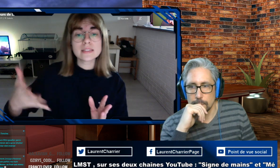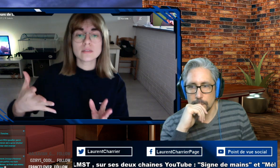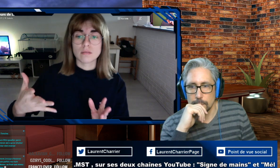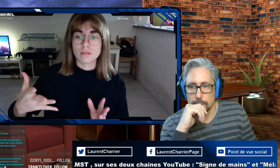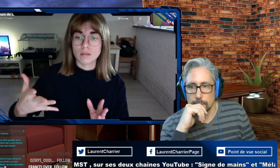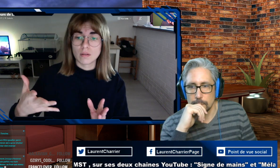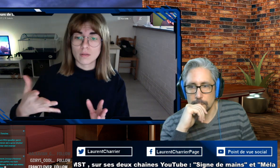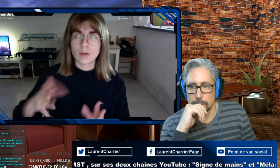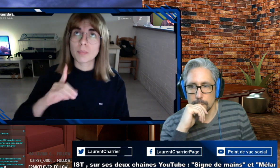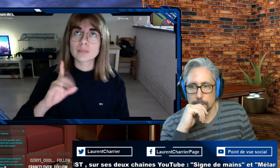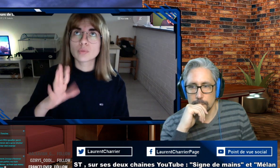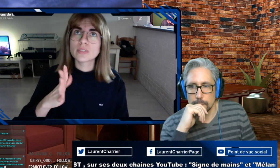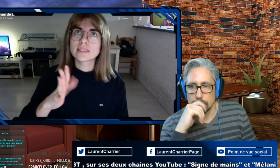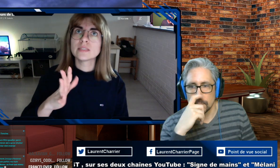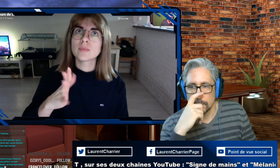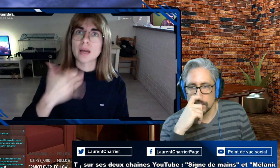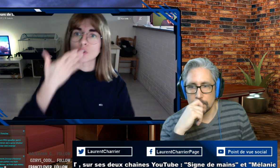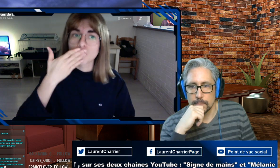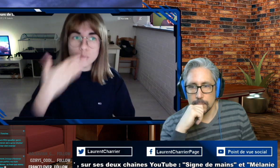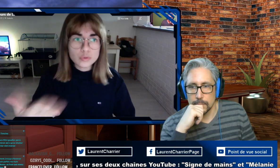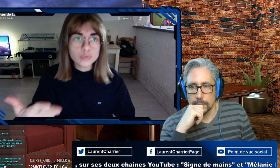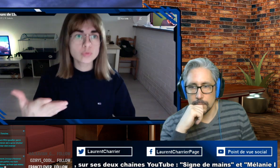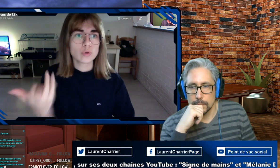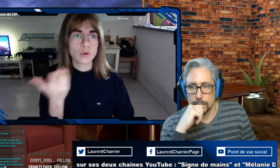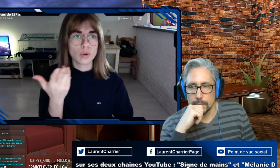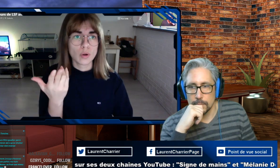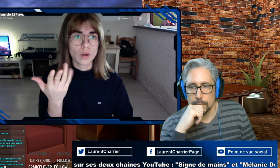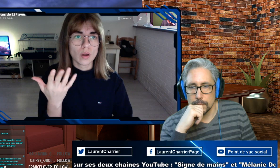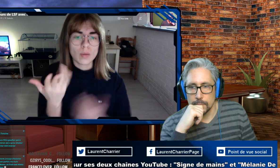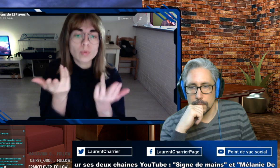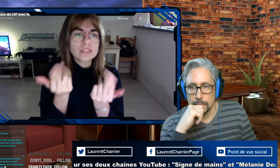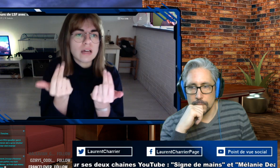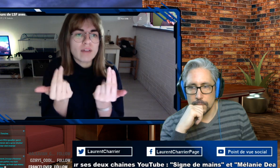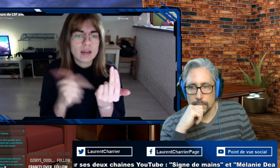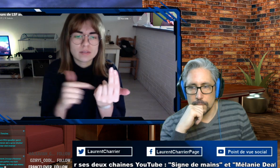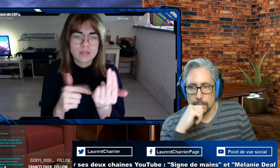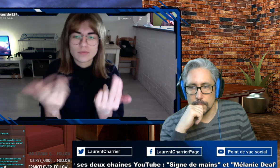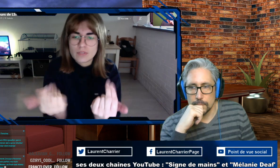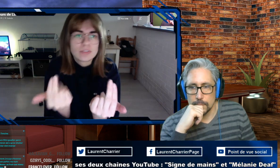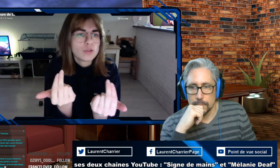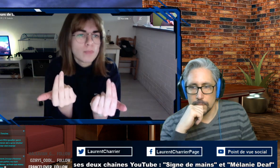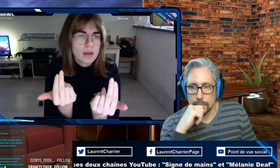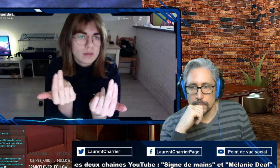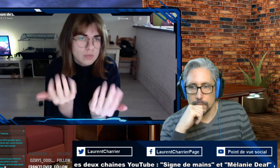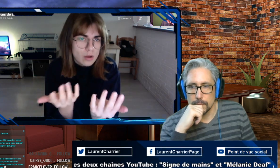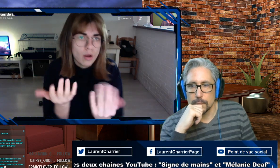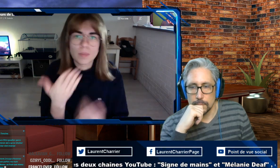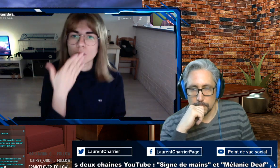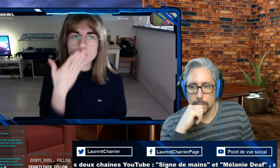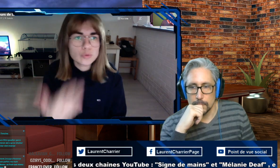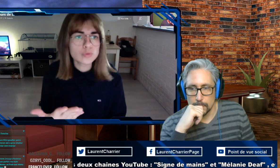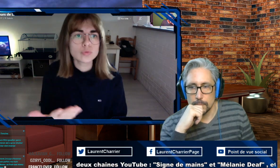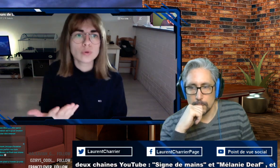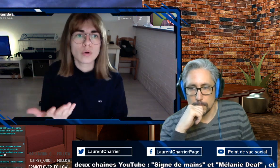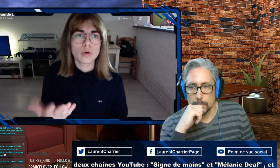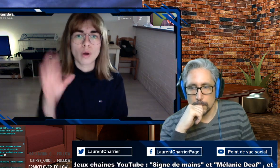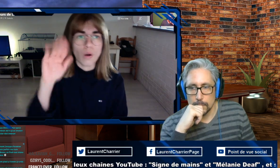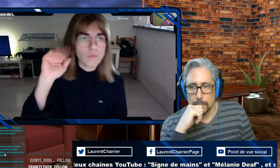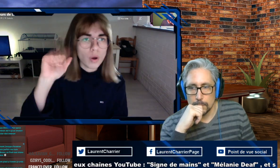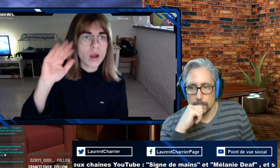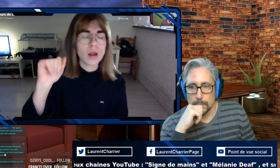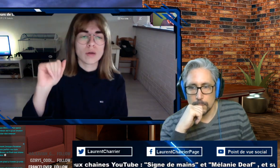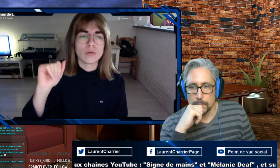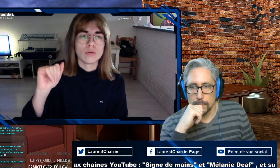les signes, pas tous les signes, mais par exemple, bonjour, ça va, t'as fait deux mains, d'accord? Bonjour,